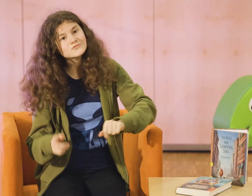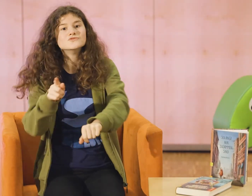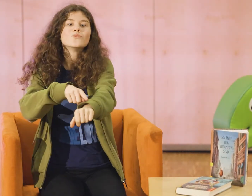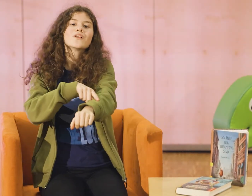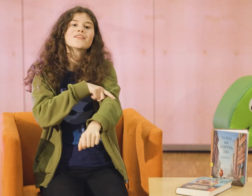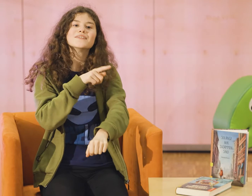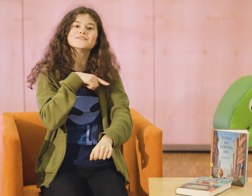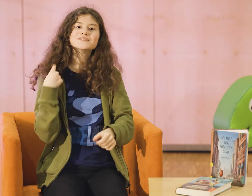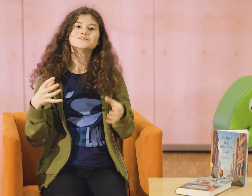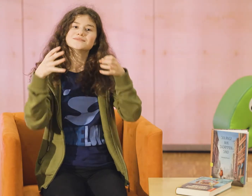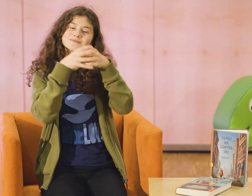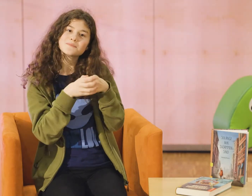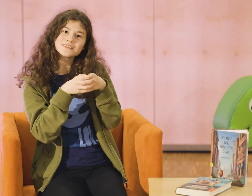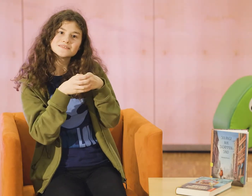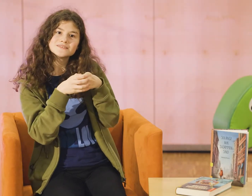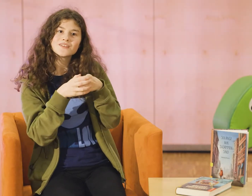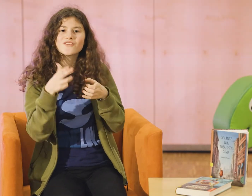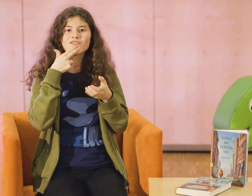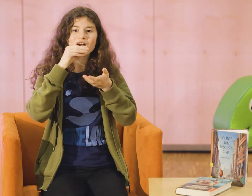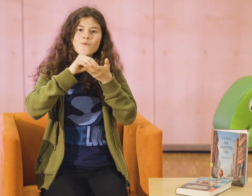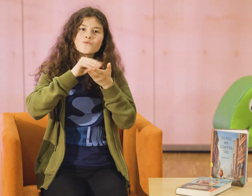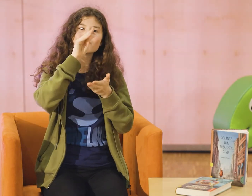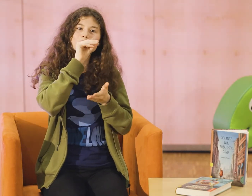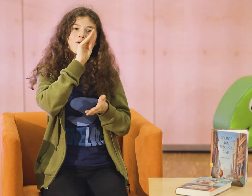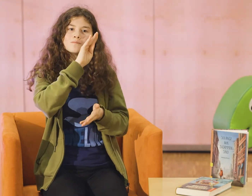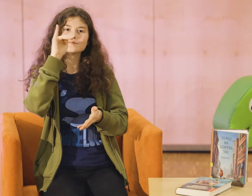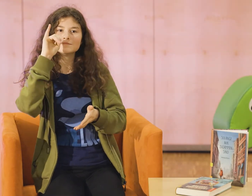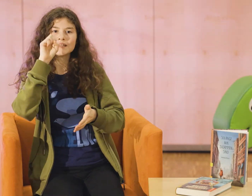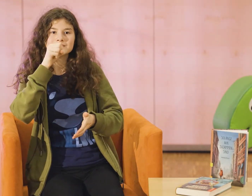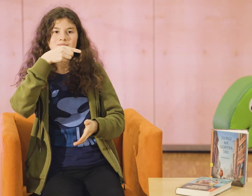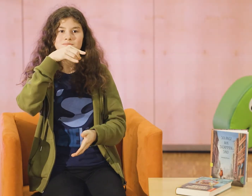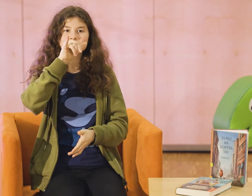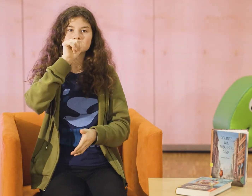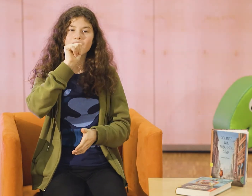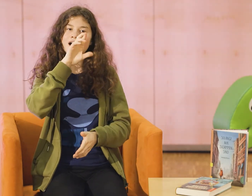das buch solange wir zusammen sind von bobby püren